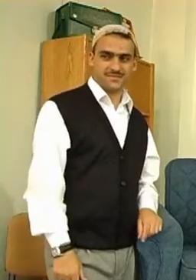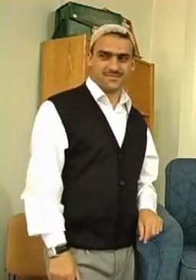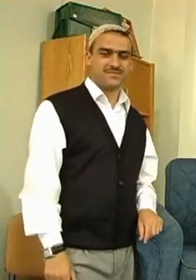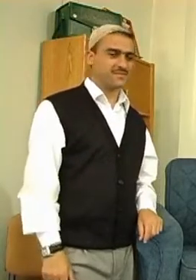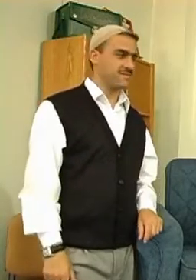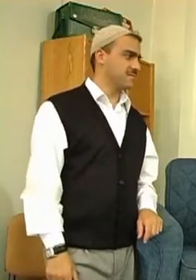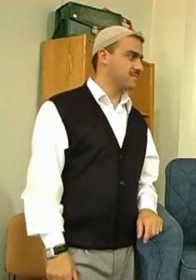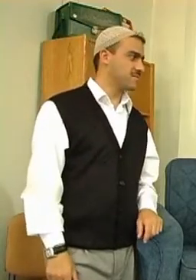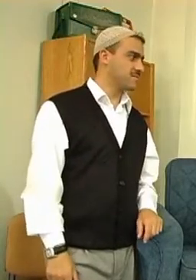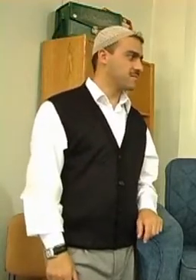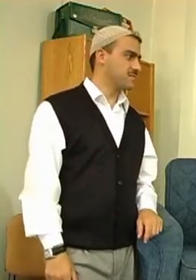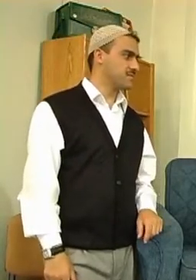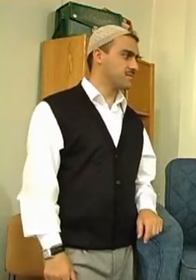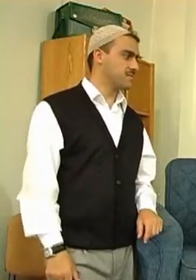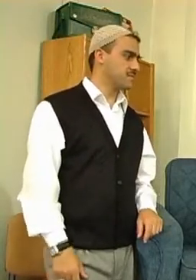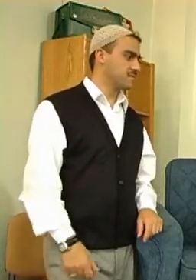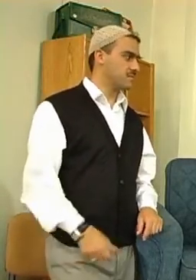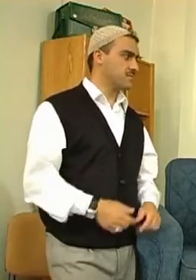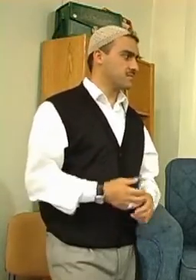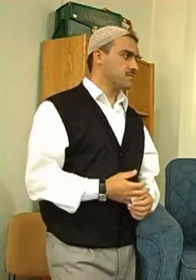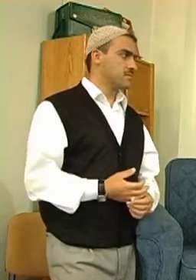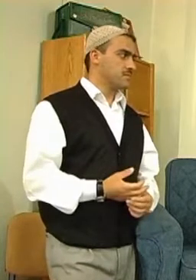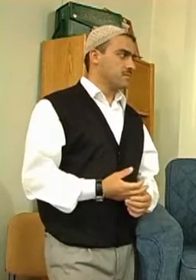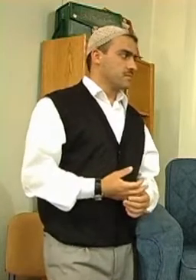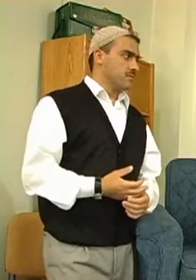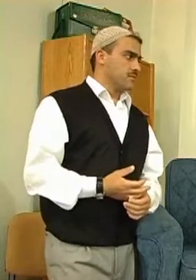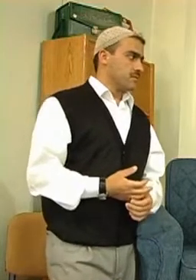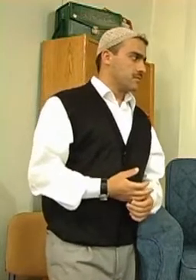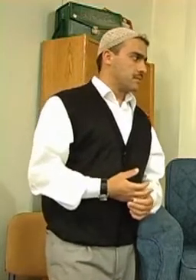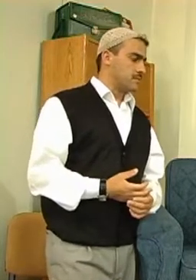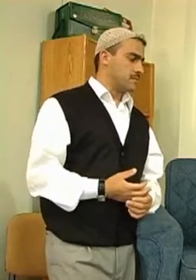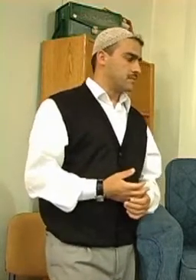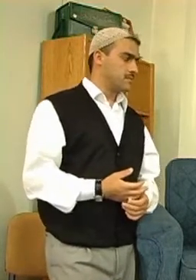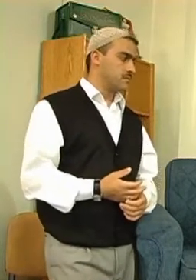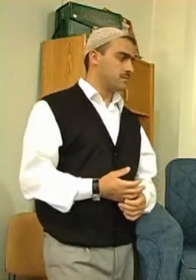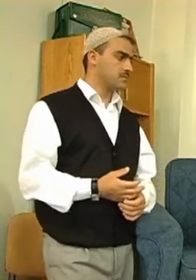inmiş. Bazı insan da var işte imanla, ilimle, irfanla öyle noktalara gelmiş ki.